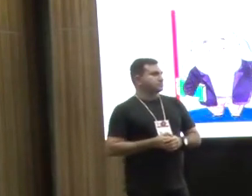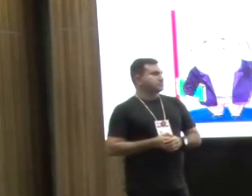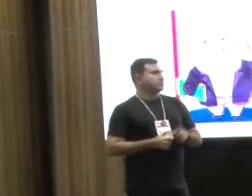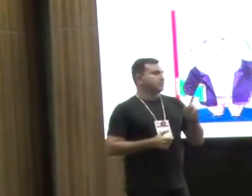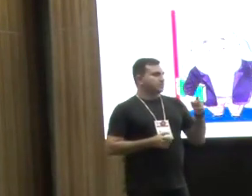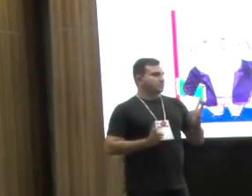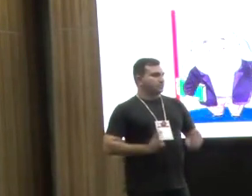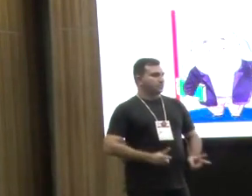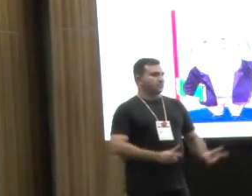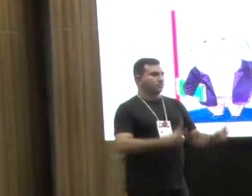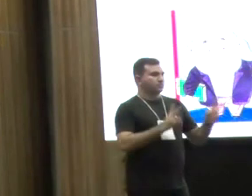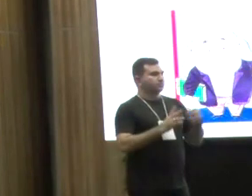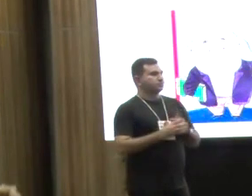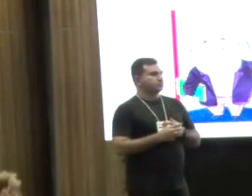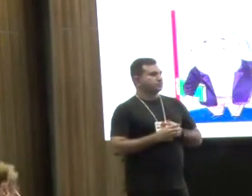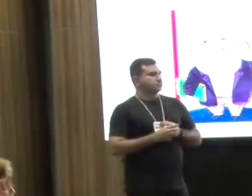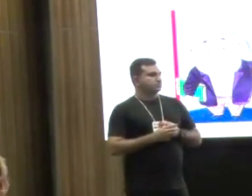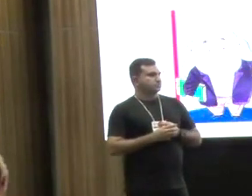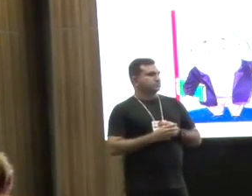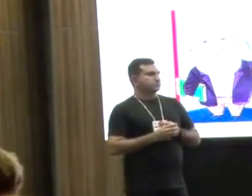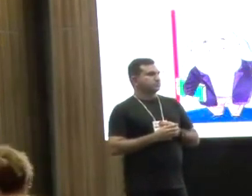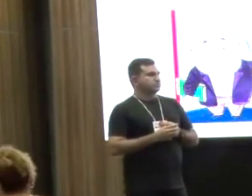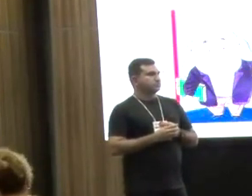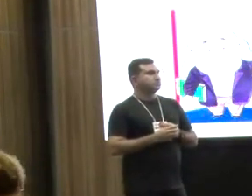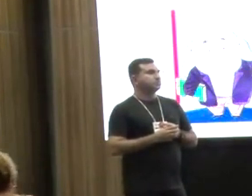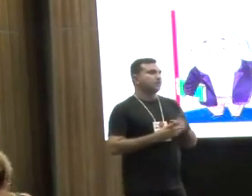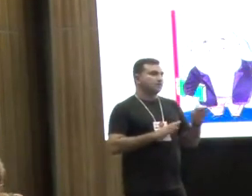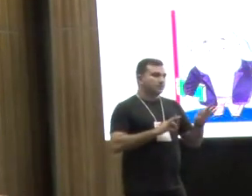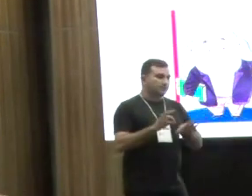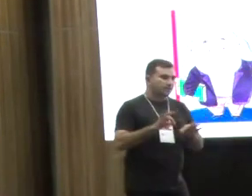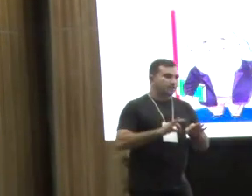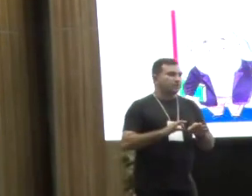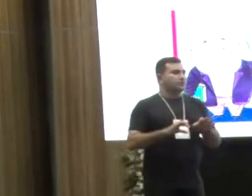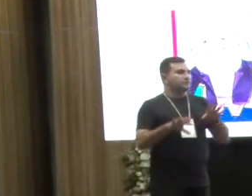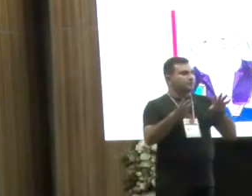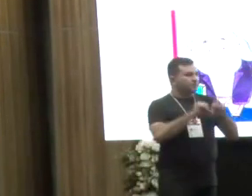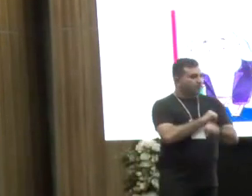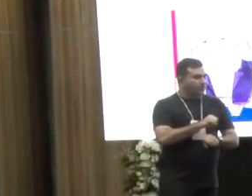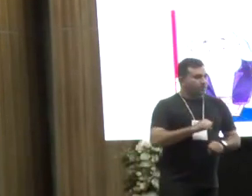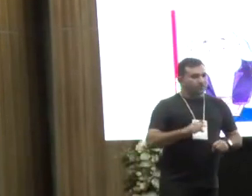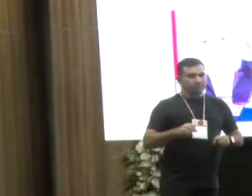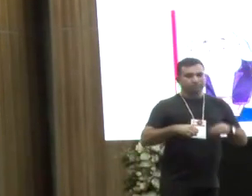também, mas ele elabora, ele forma.